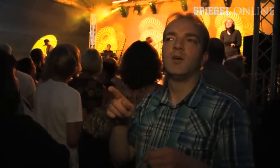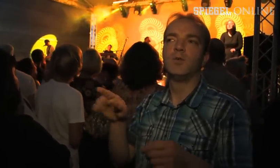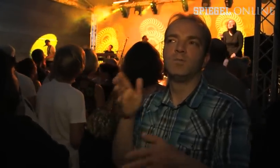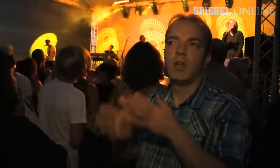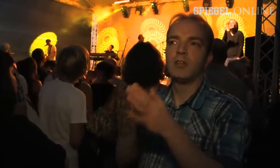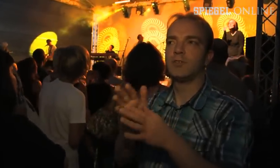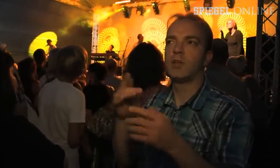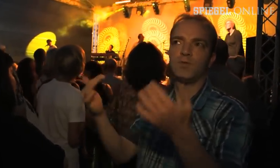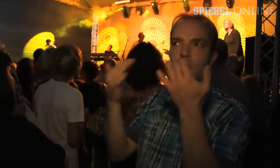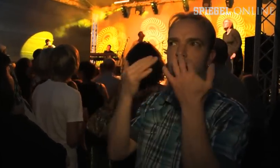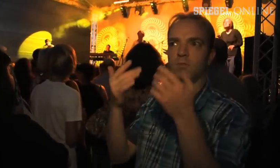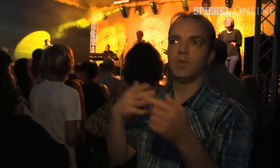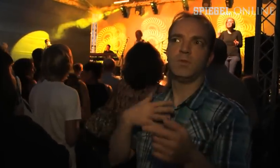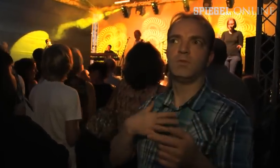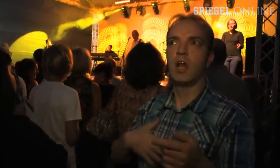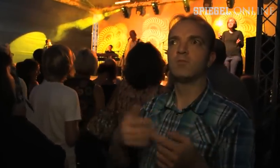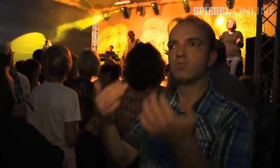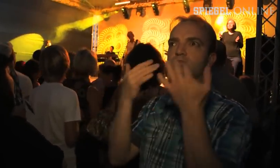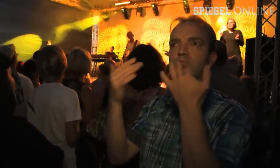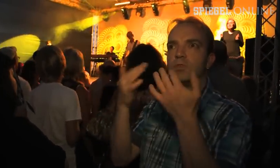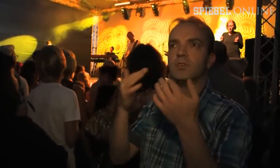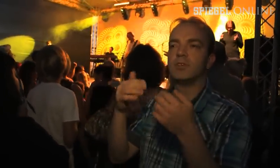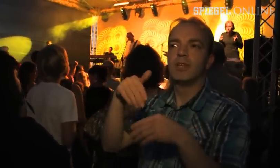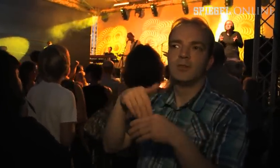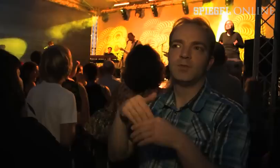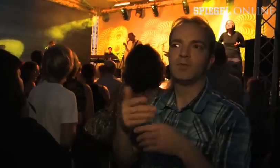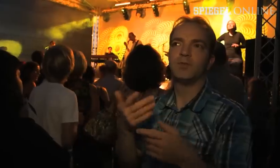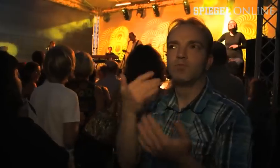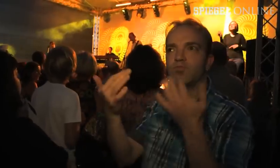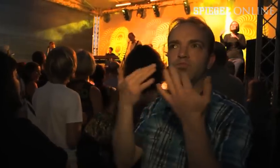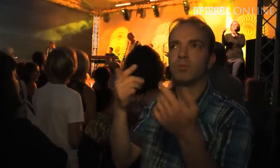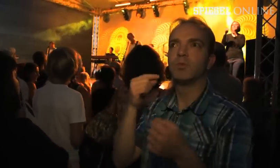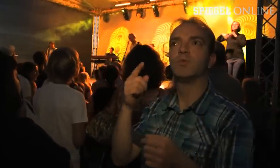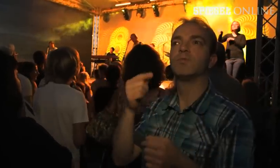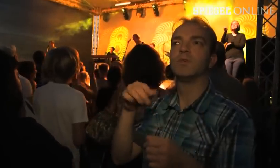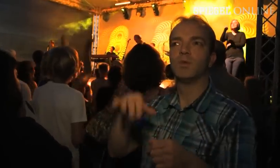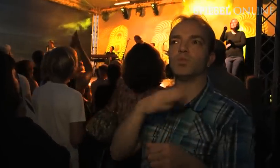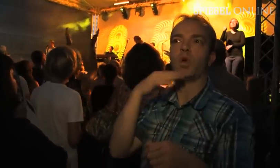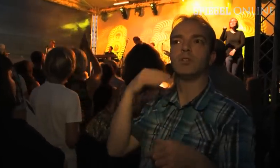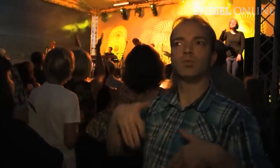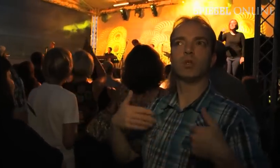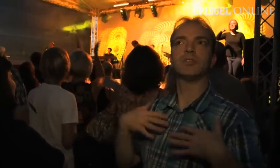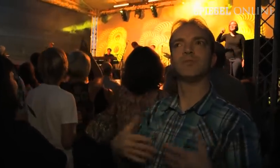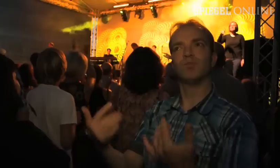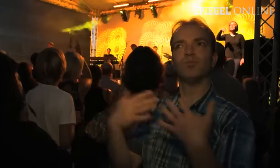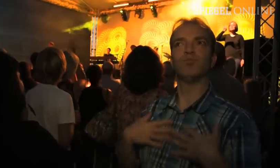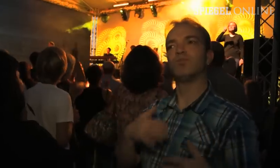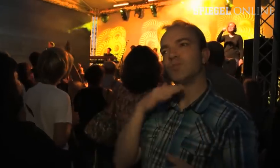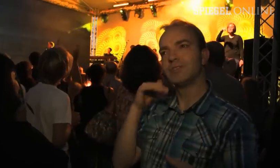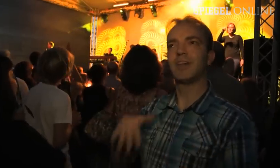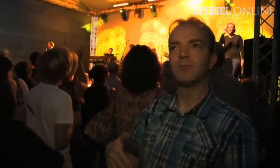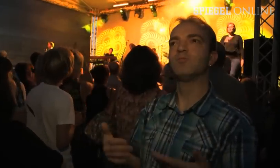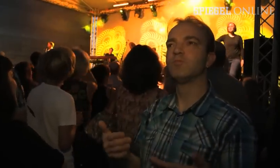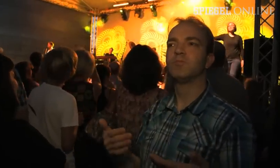Also ja, durch die Gebärden kommt einfach auch die Stimmung total gut rüber. Also viel Emotionen auch, die man mitkriegt.